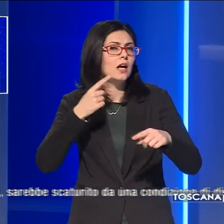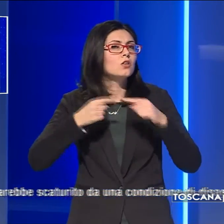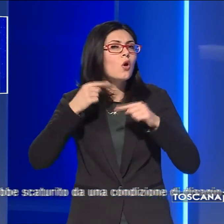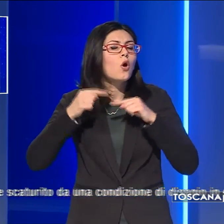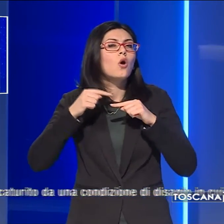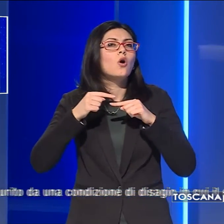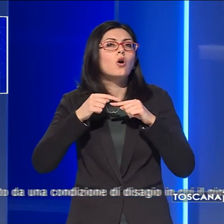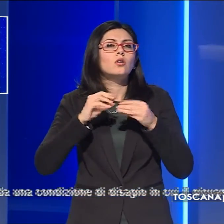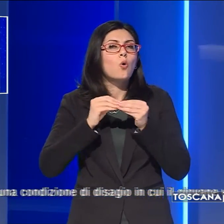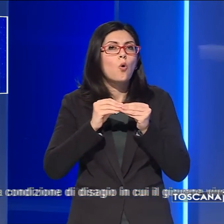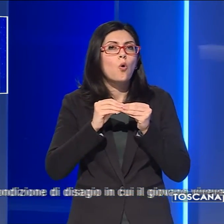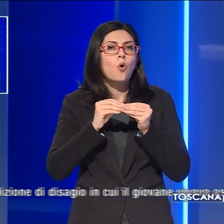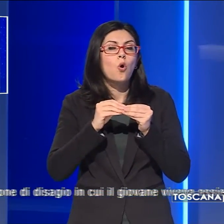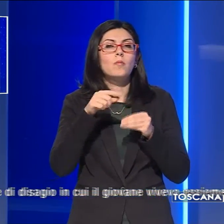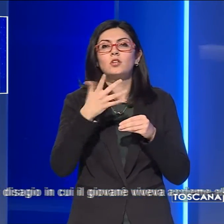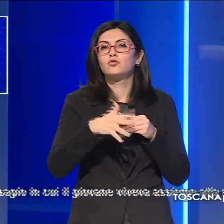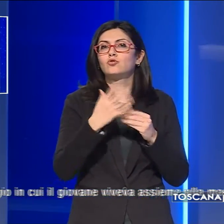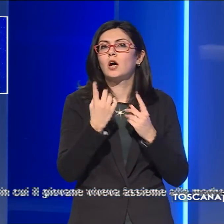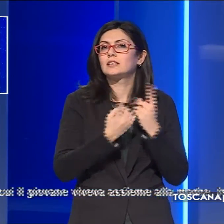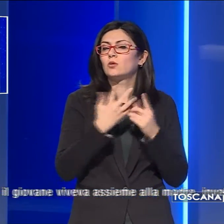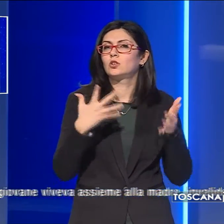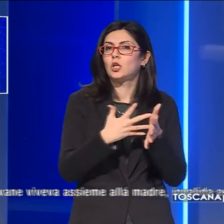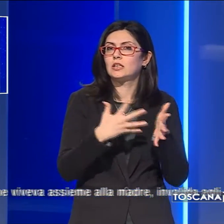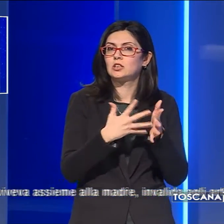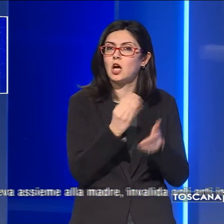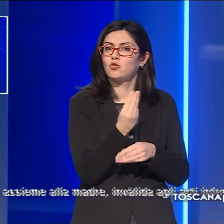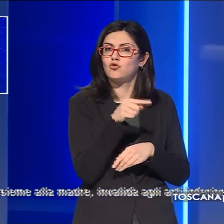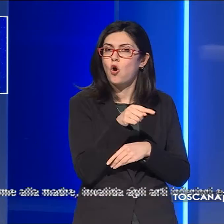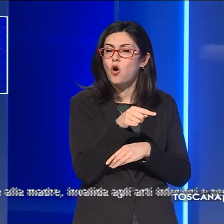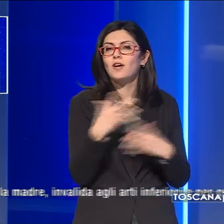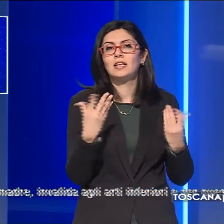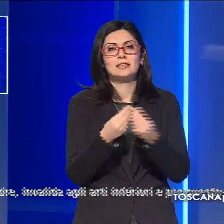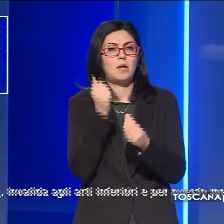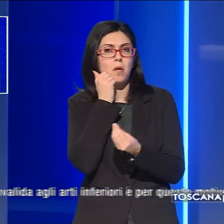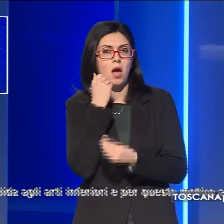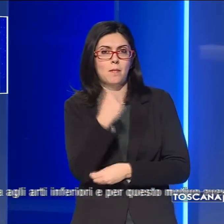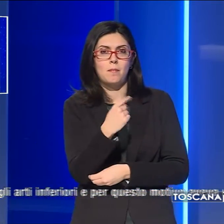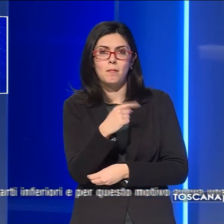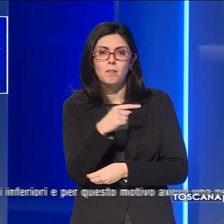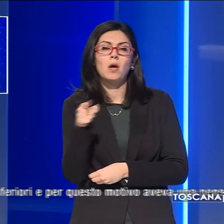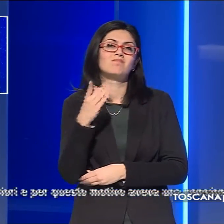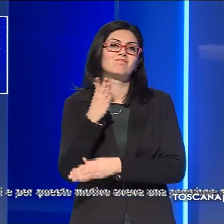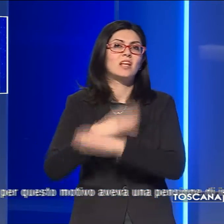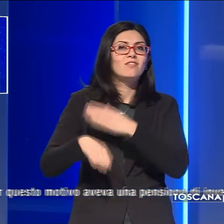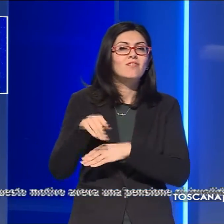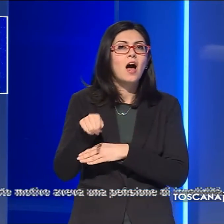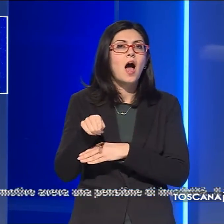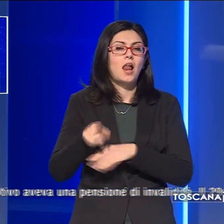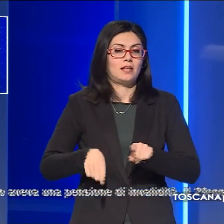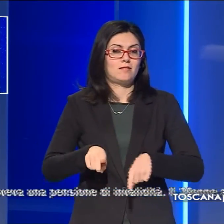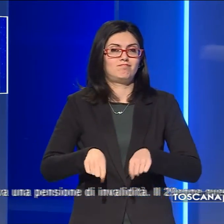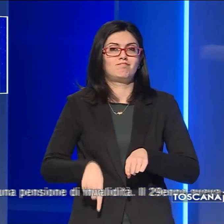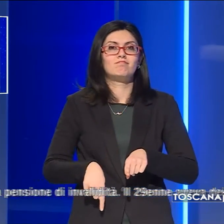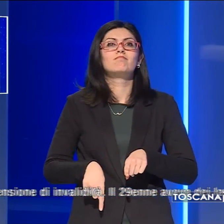sarebbe scaturito da una condizione di disagio in cui il giovane viveva insieme alla madre, invalida agli arti